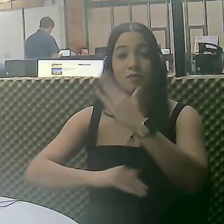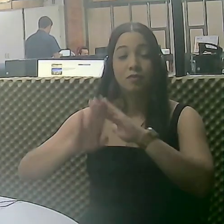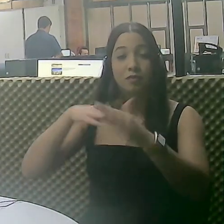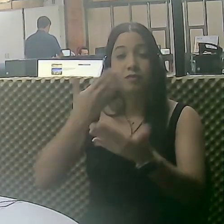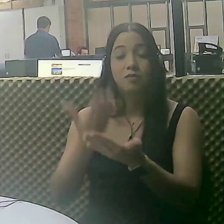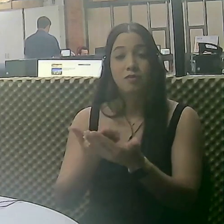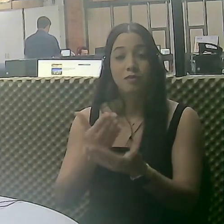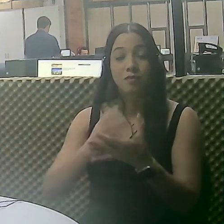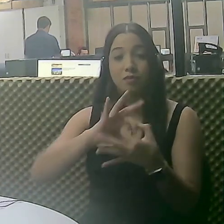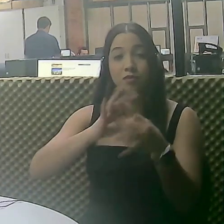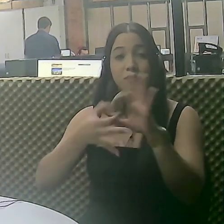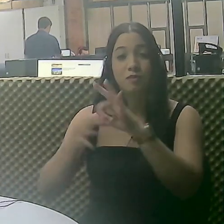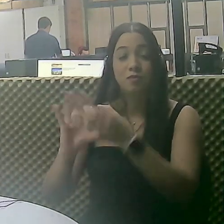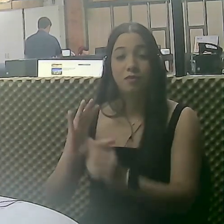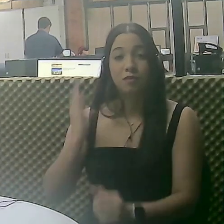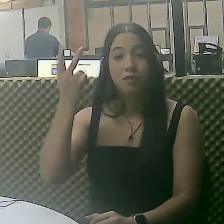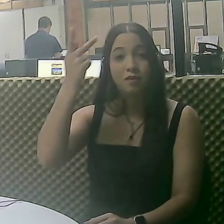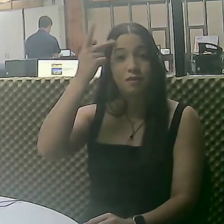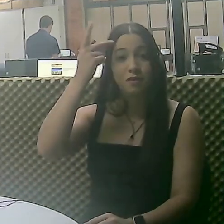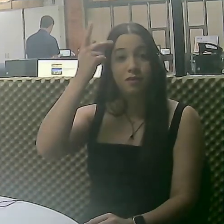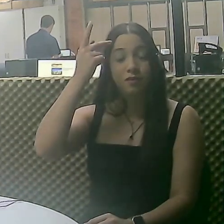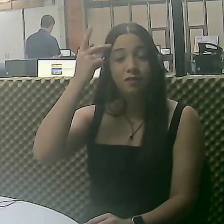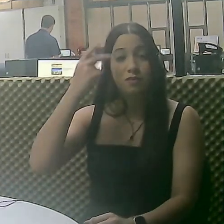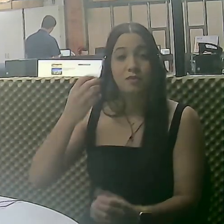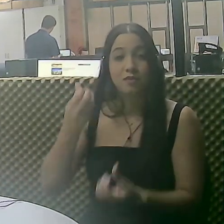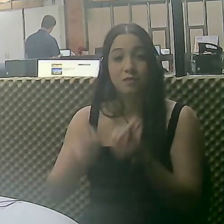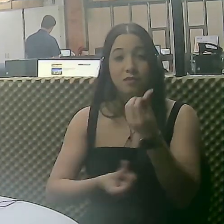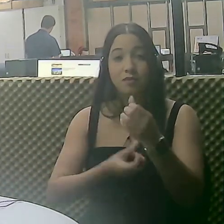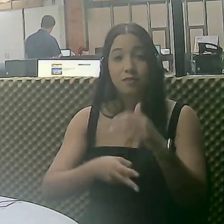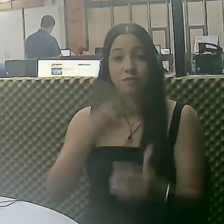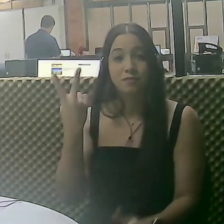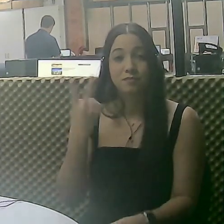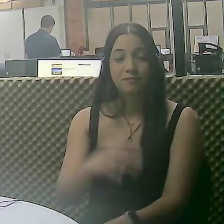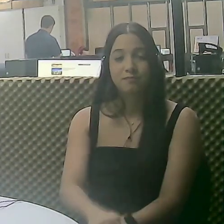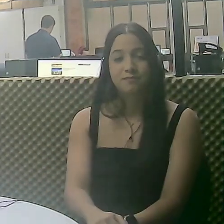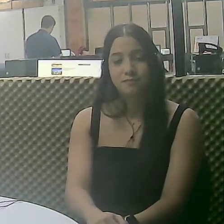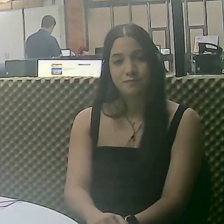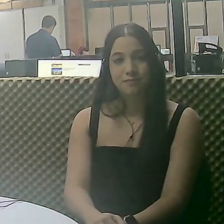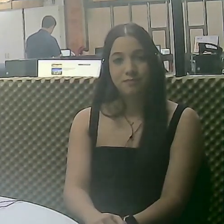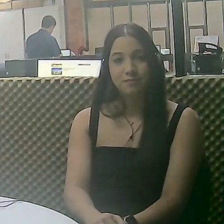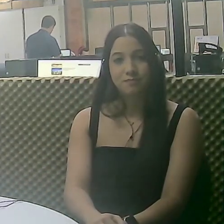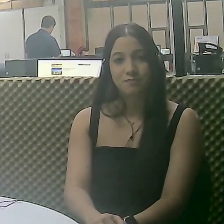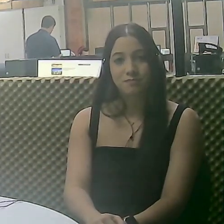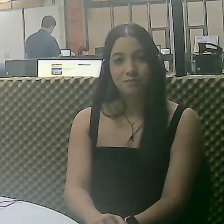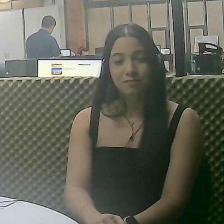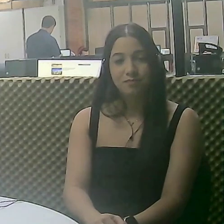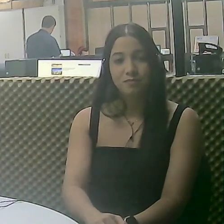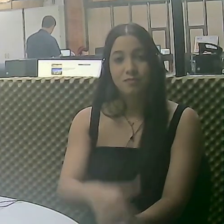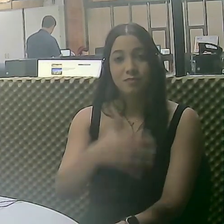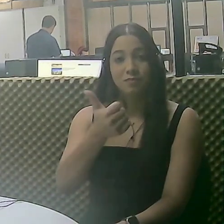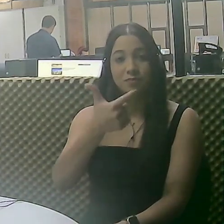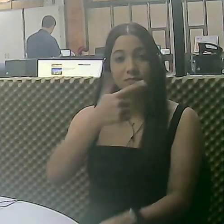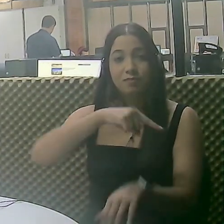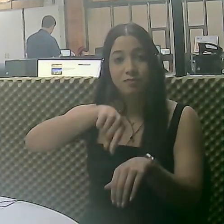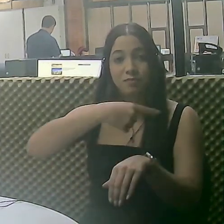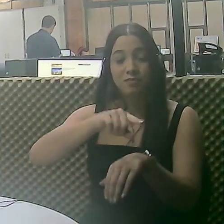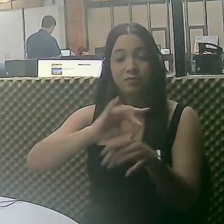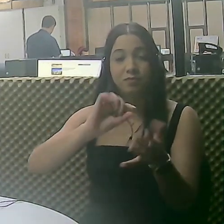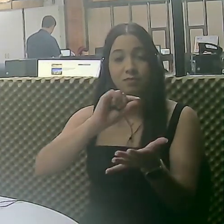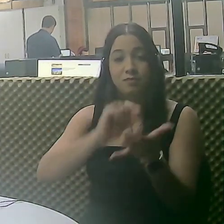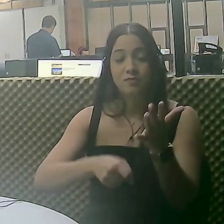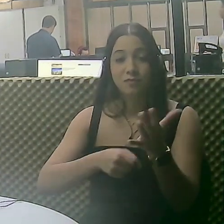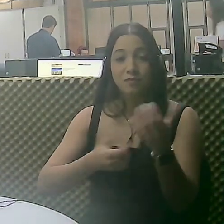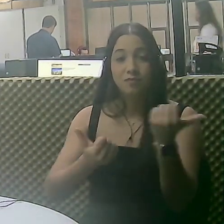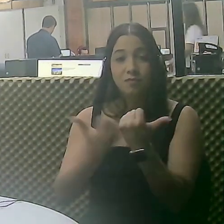Escolar, prevista para ocorrer em São Paulo no segundo semestre. Em menos de 12 horas, inscrições para a corrida